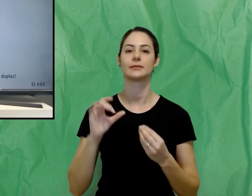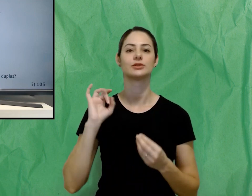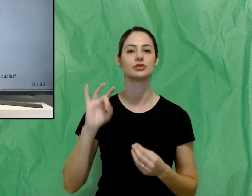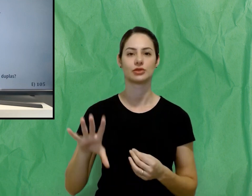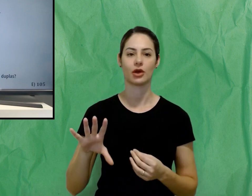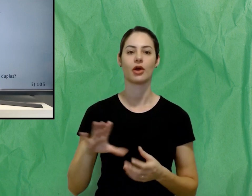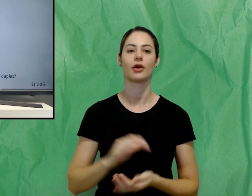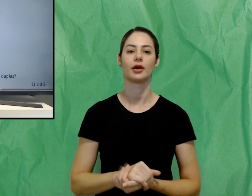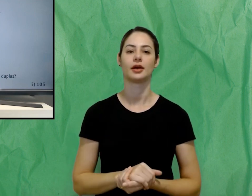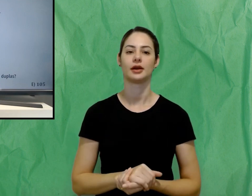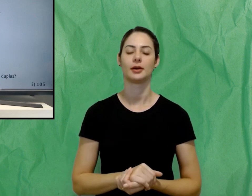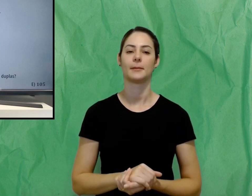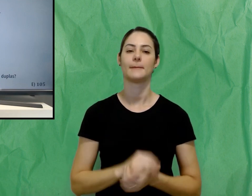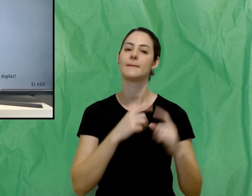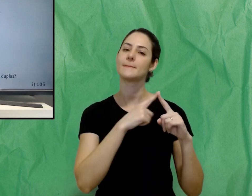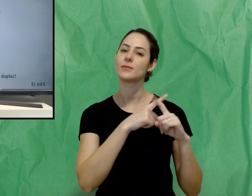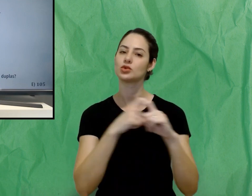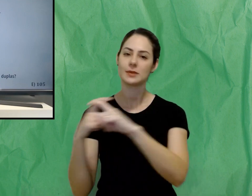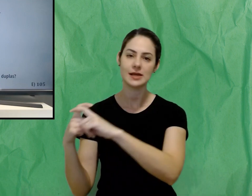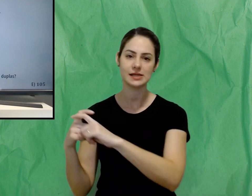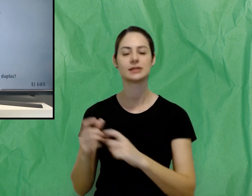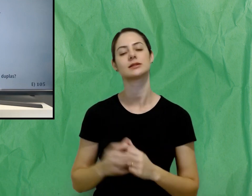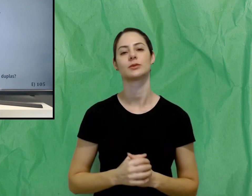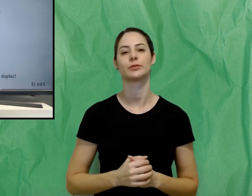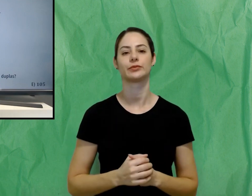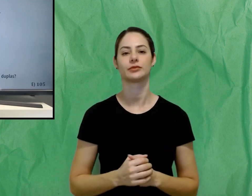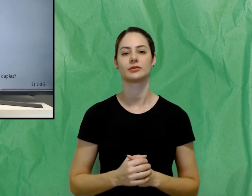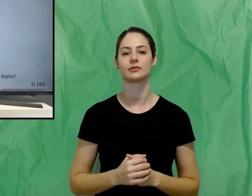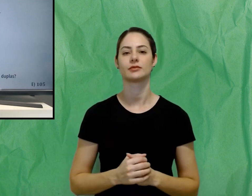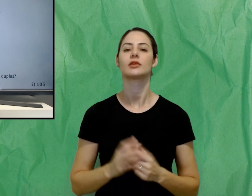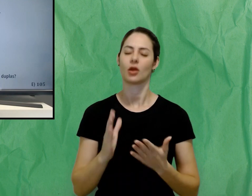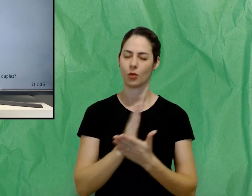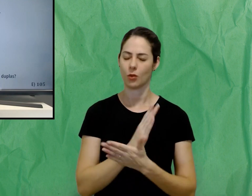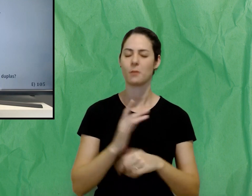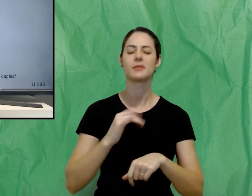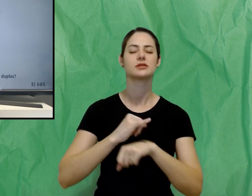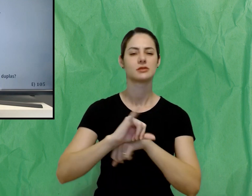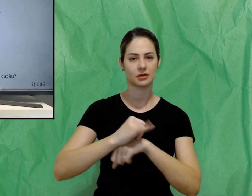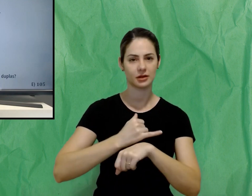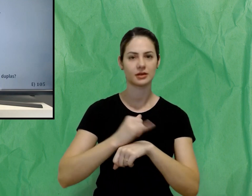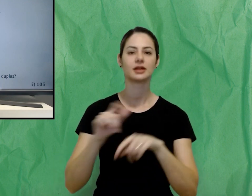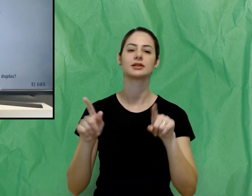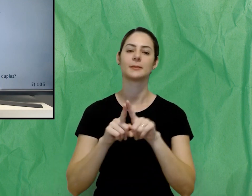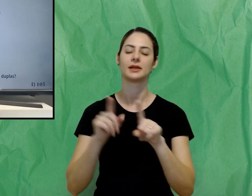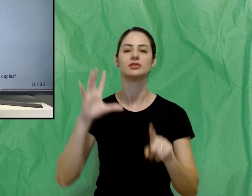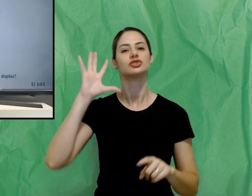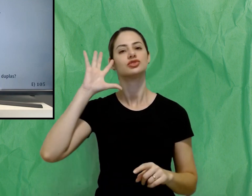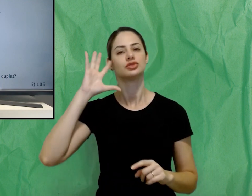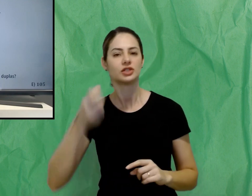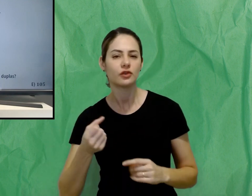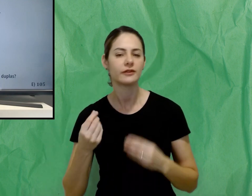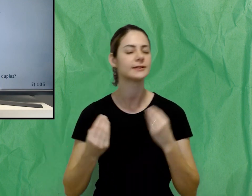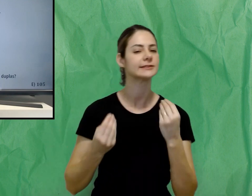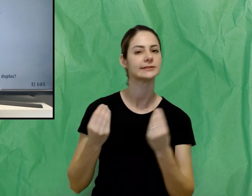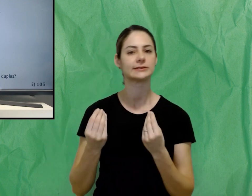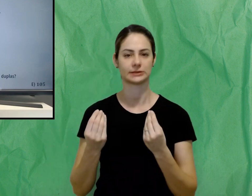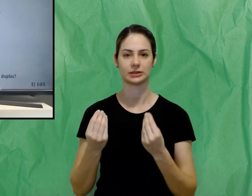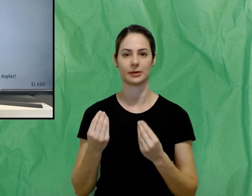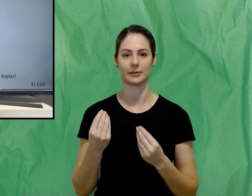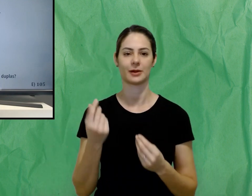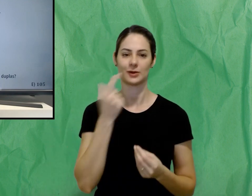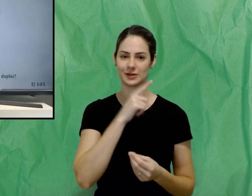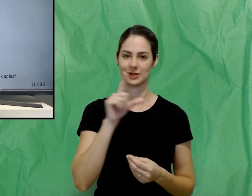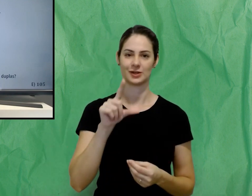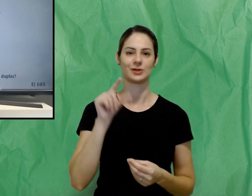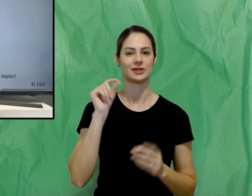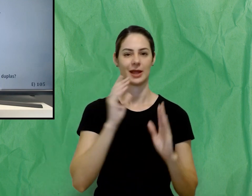princípio multiplicativo, associado a algumas estratégias de tomadas de decisão, para que a gente possa escolher as